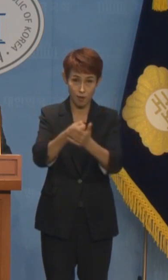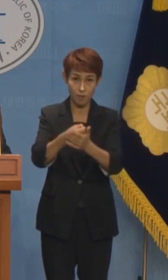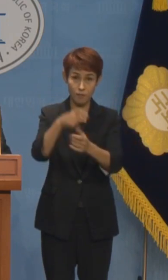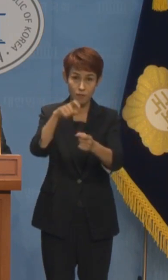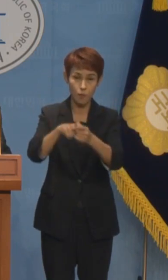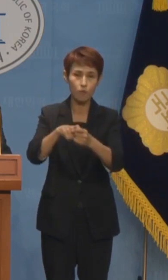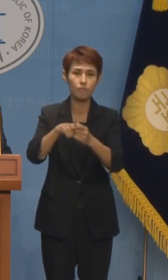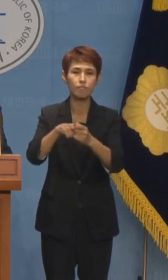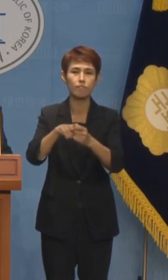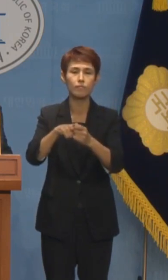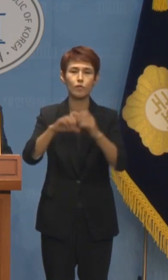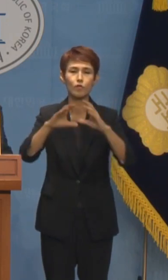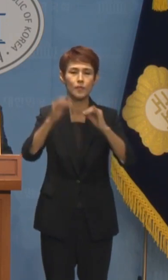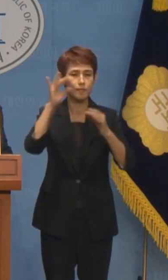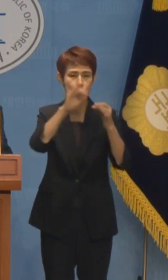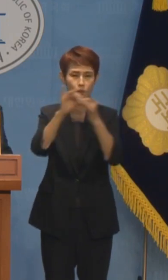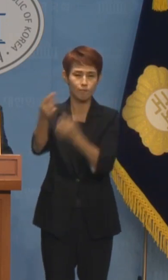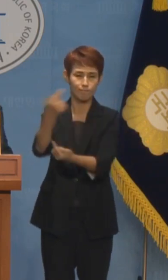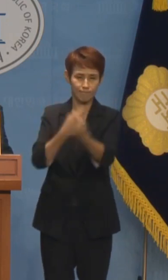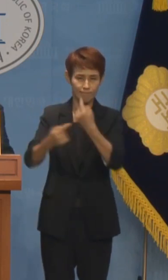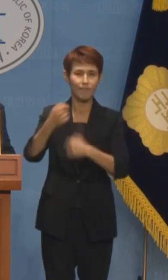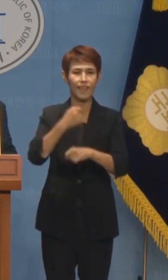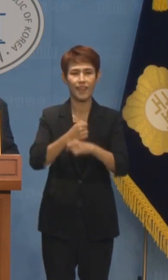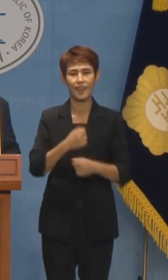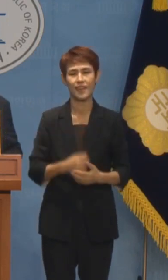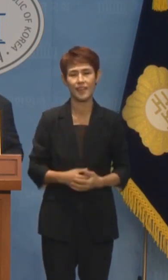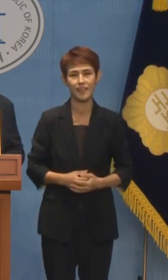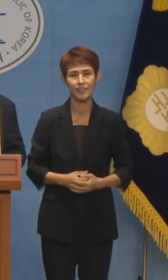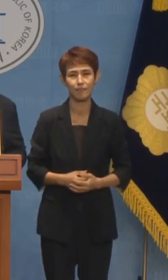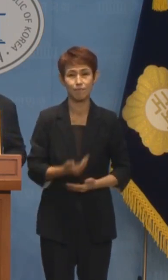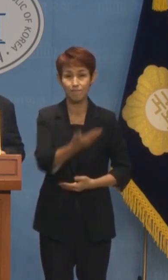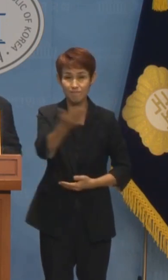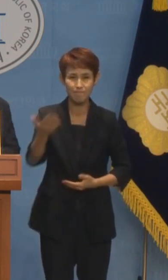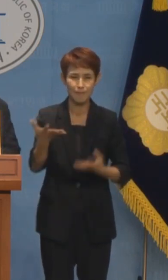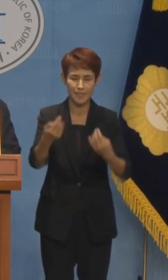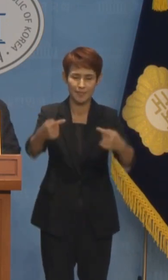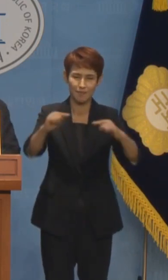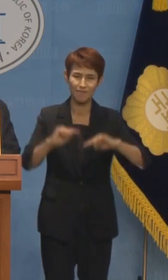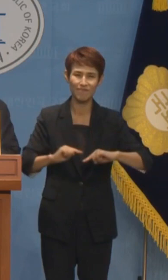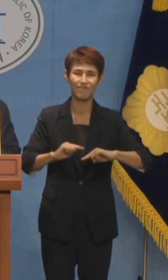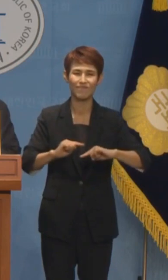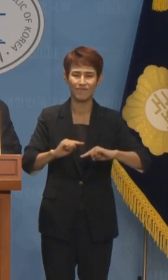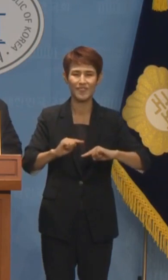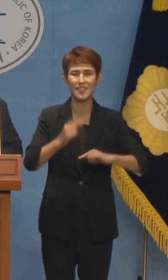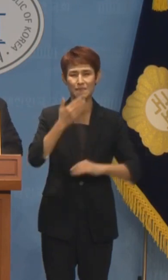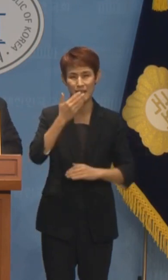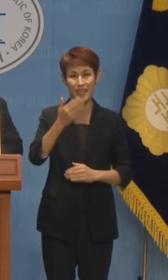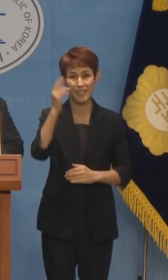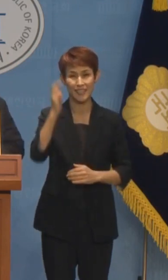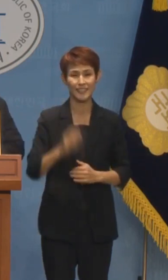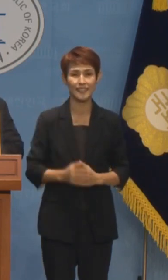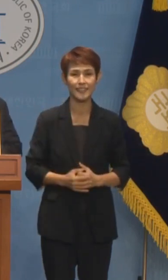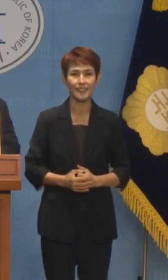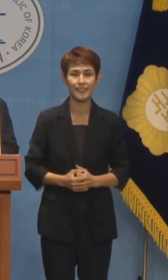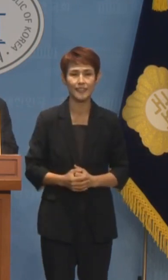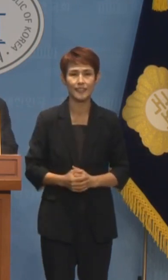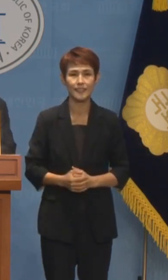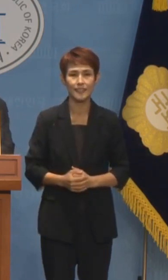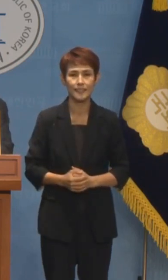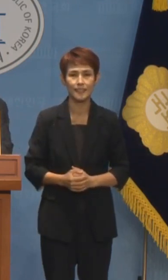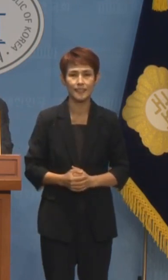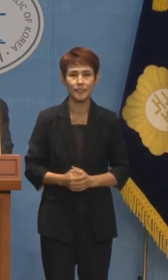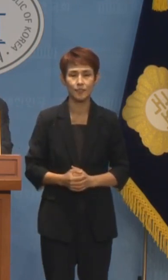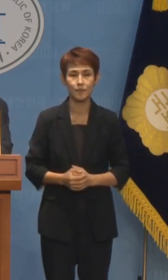우리 촛불 시민들과 국민들과 함께 버려 나갈 것입니다 많은 국민들께서 참여해 주실 거라고 생각을 하고요 어이 기본